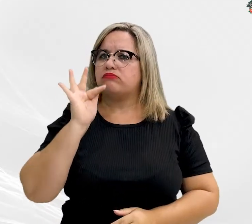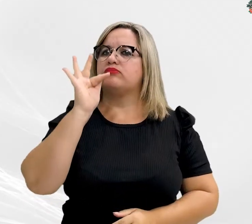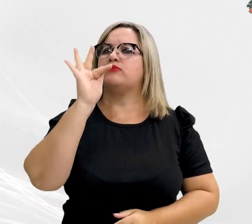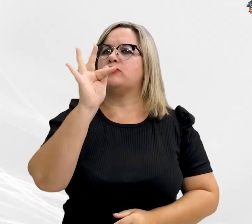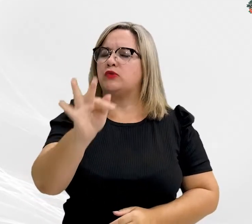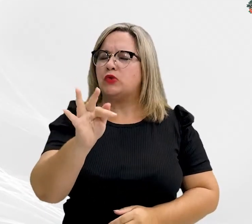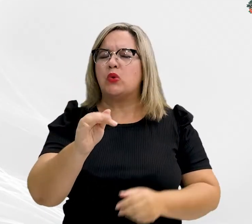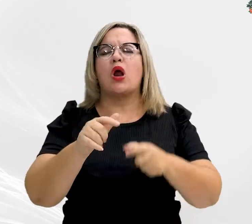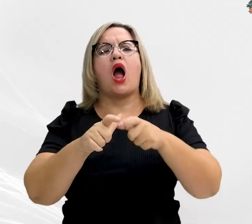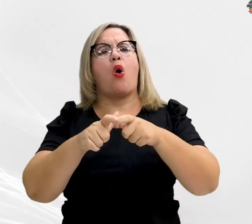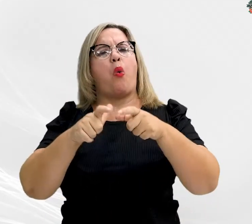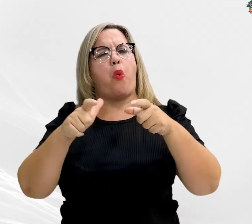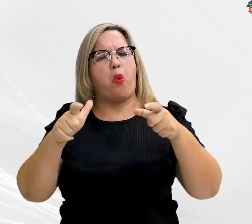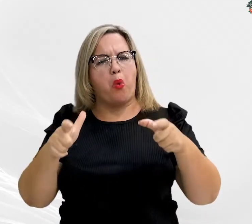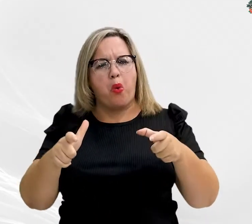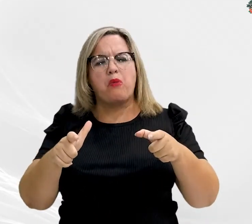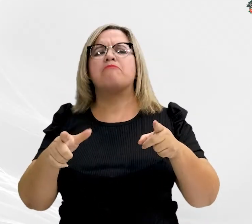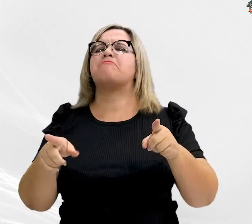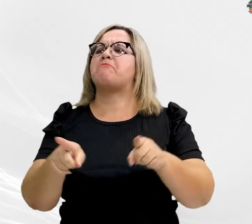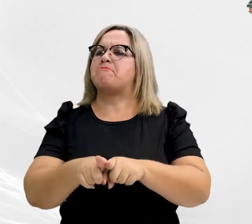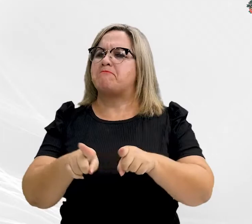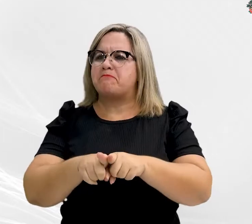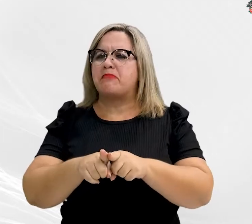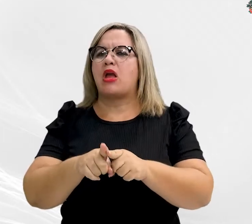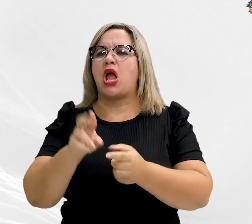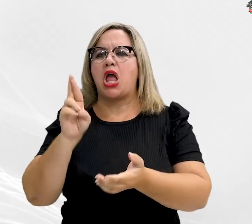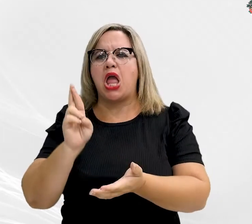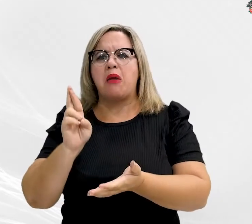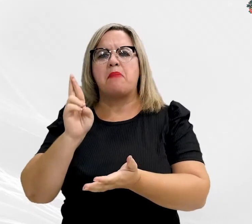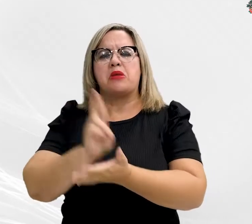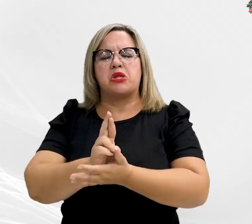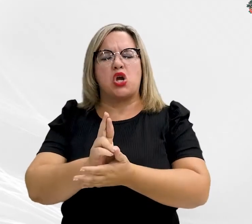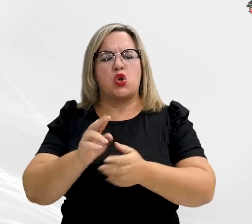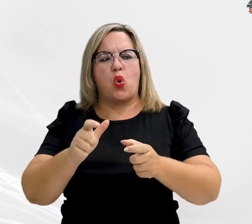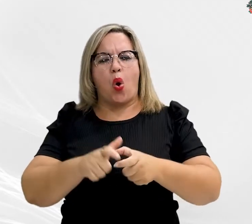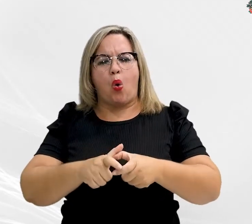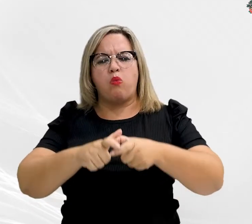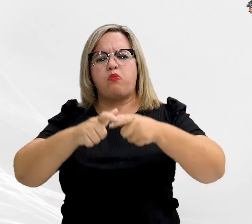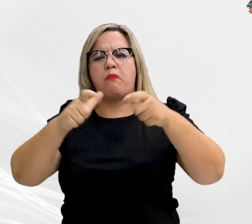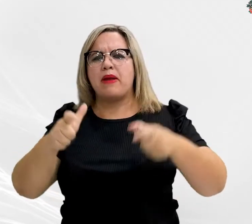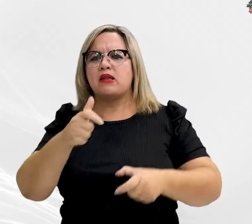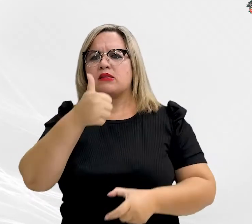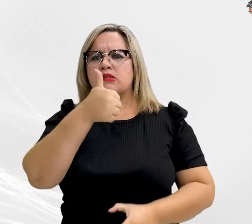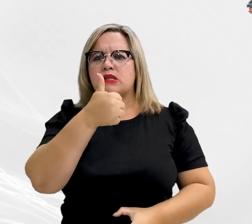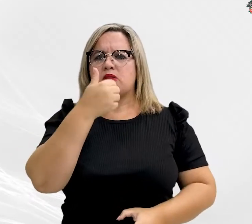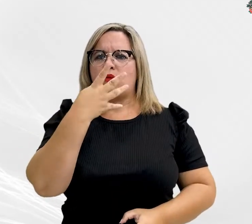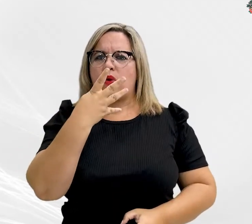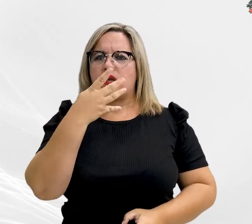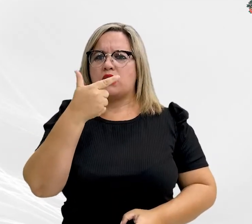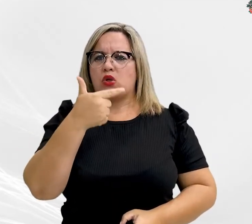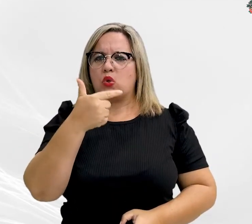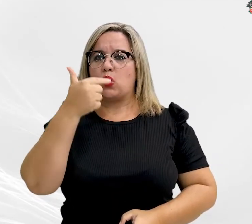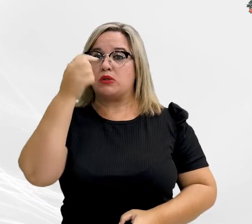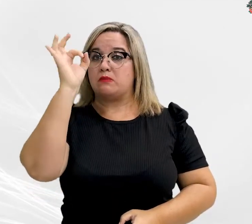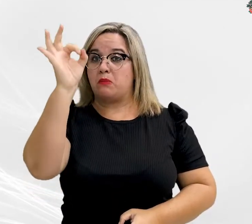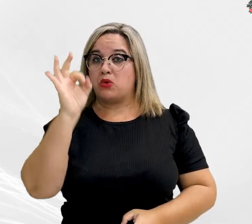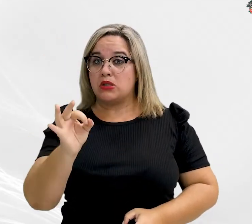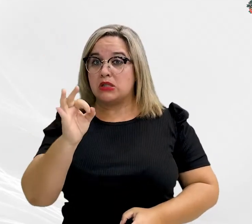consideravelmente em 2021 representando um salto de 142 por cento em relação ao ano anterior